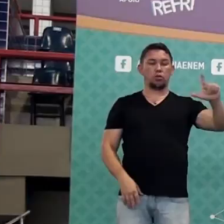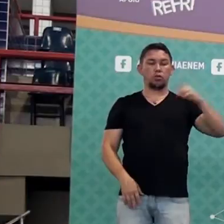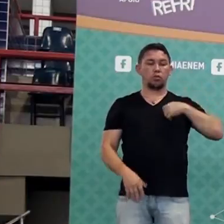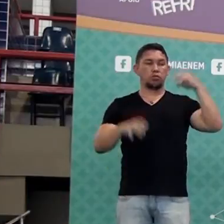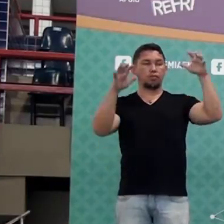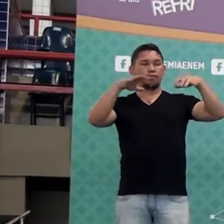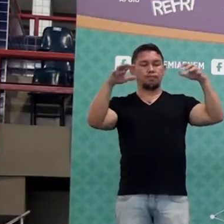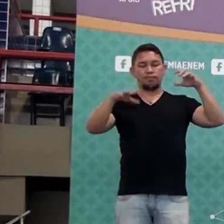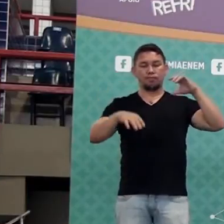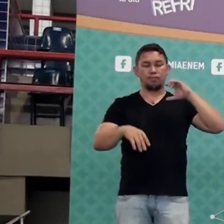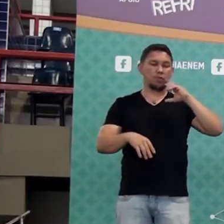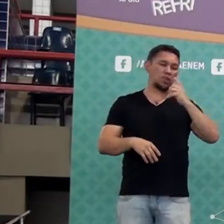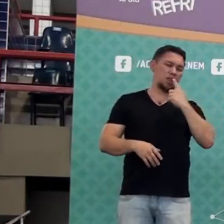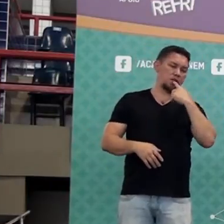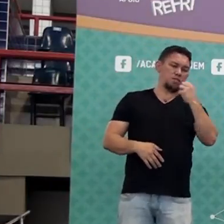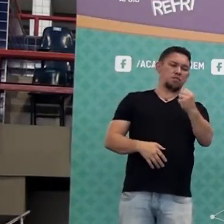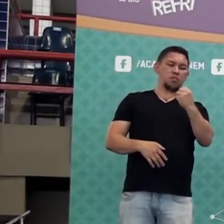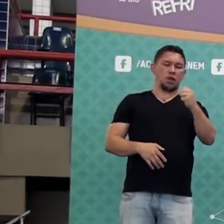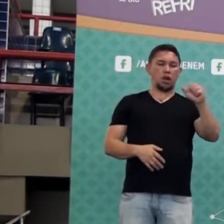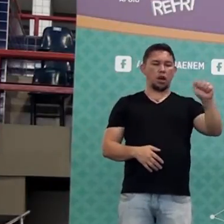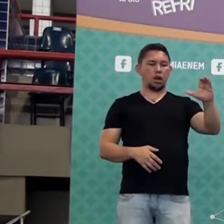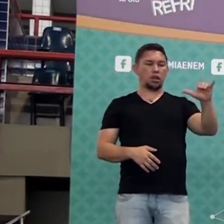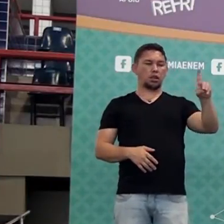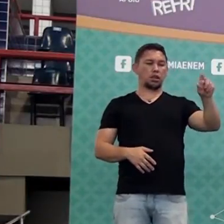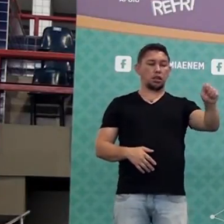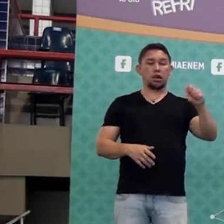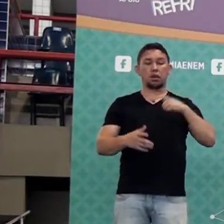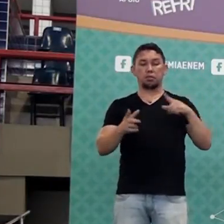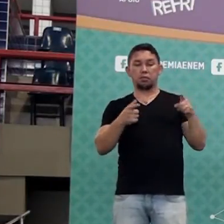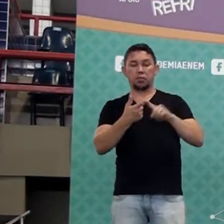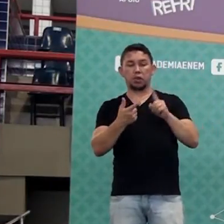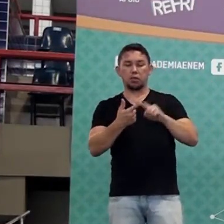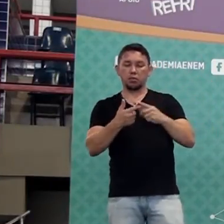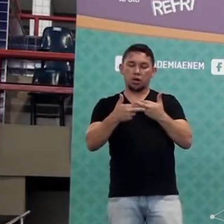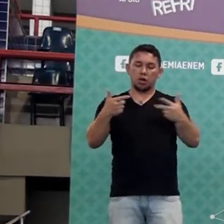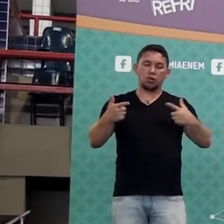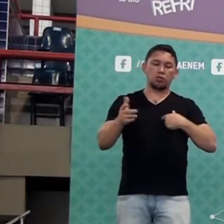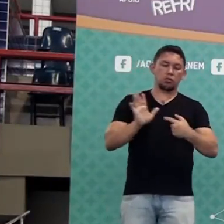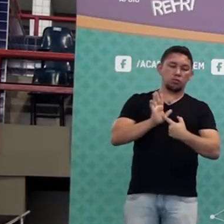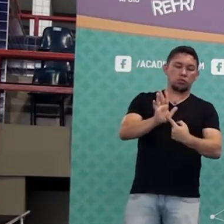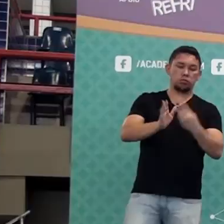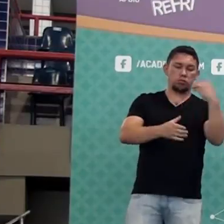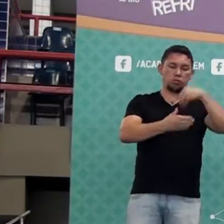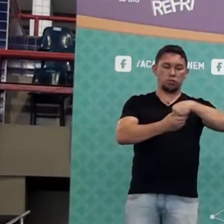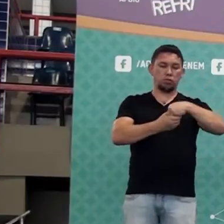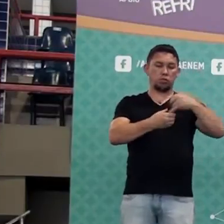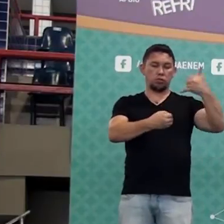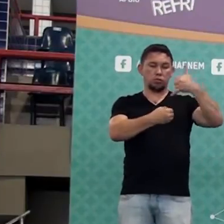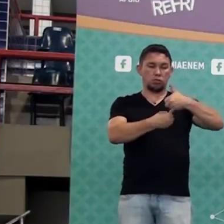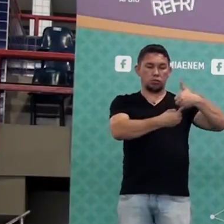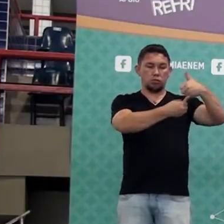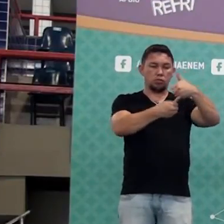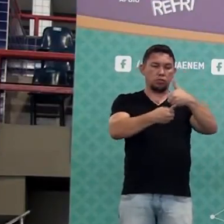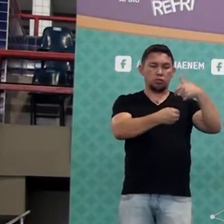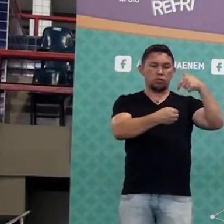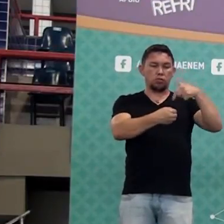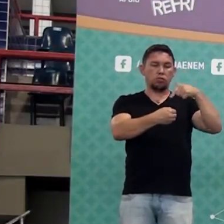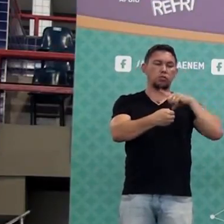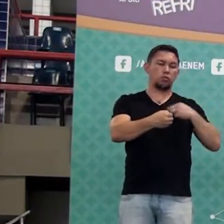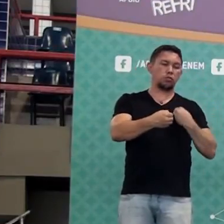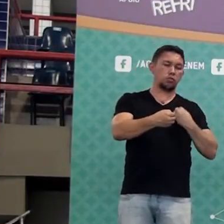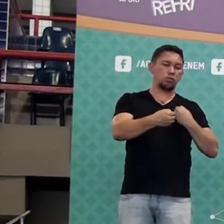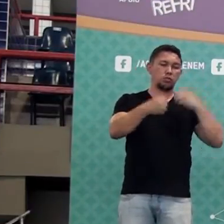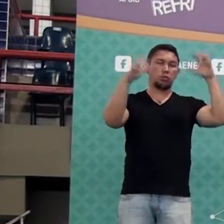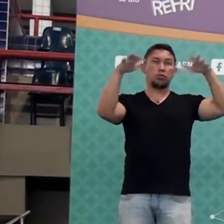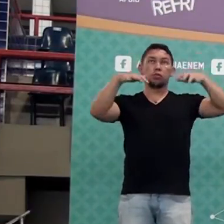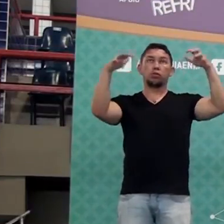provocar chuva ácida. Quem é o elemento, a substância que está presente nos combustíveis que tem maior probabilidade de